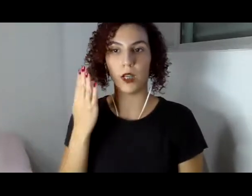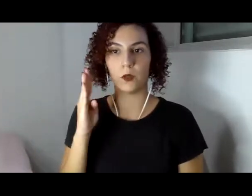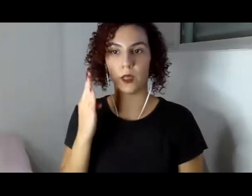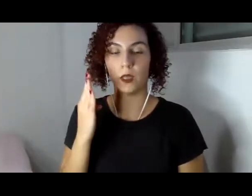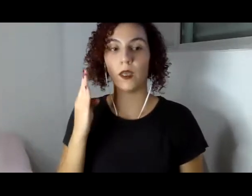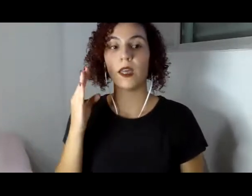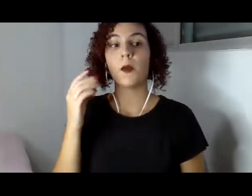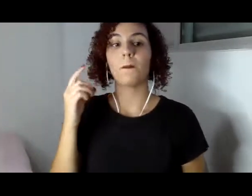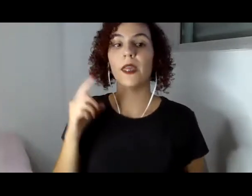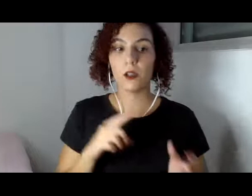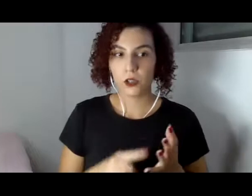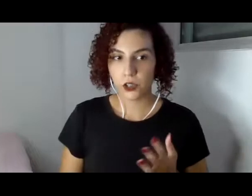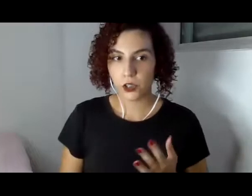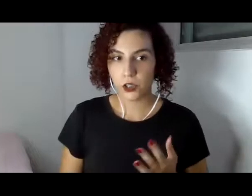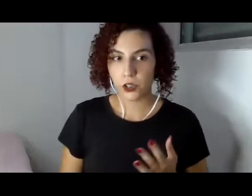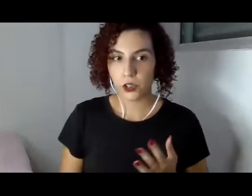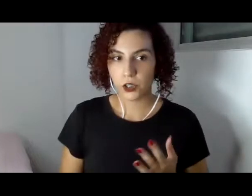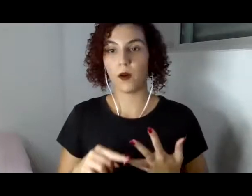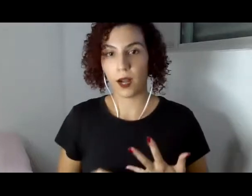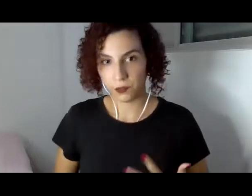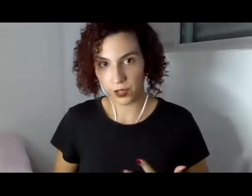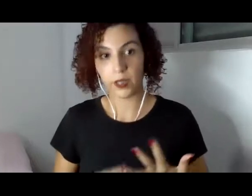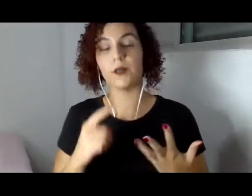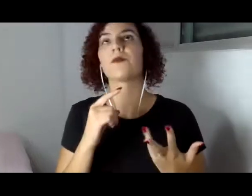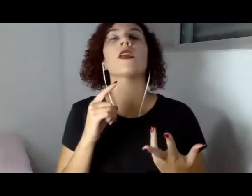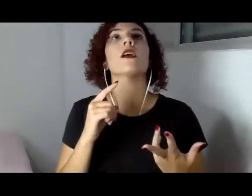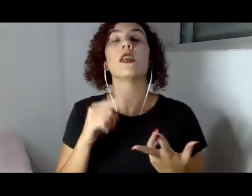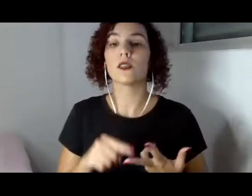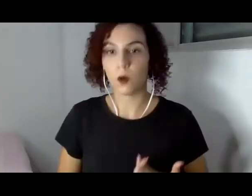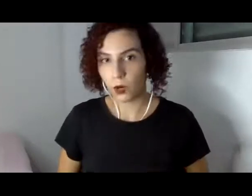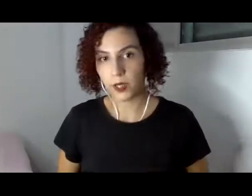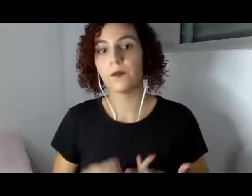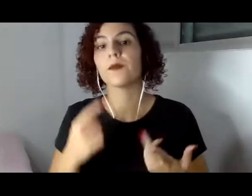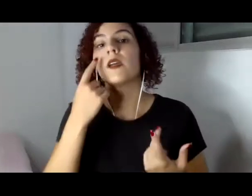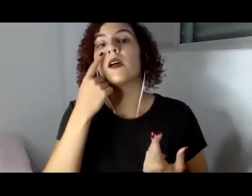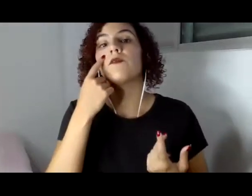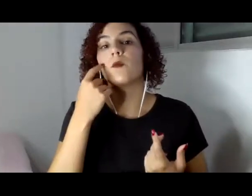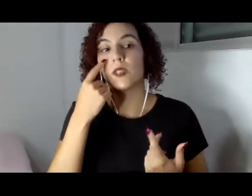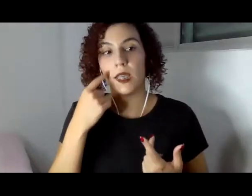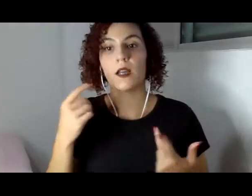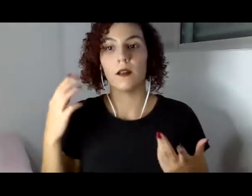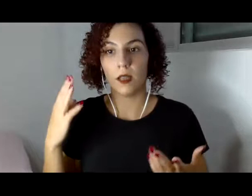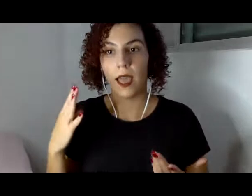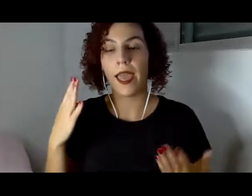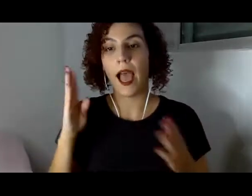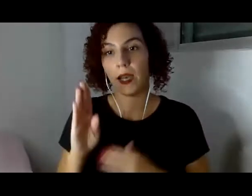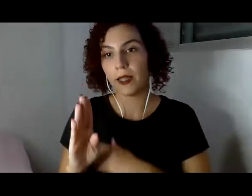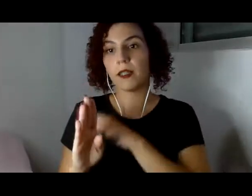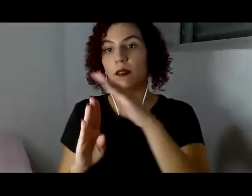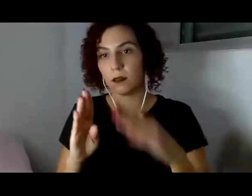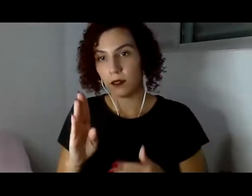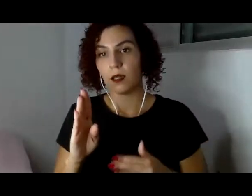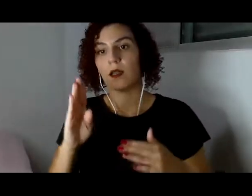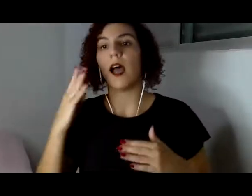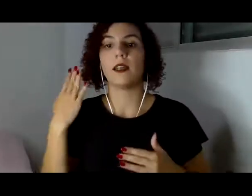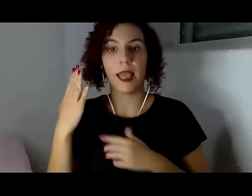ao direito aqui. Biologia, geografia, história vão ser a